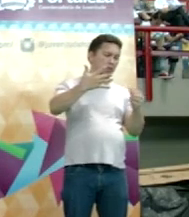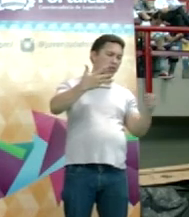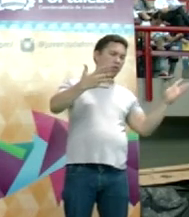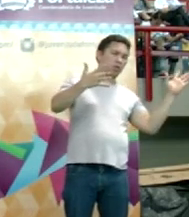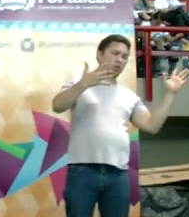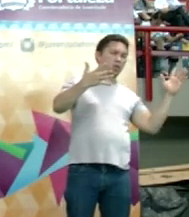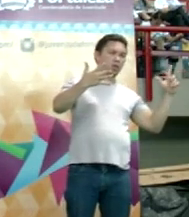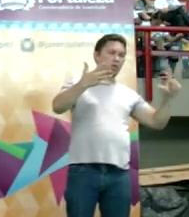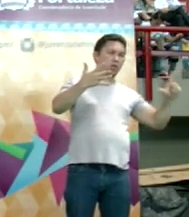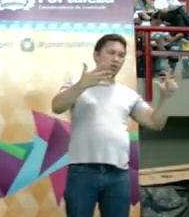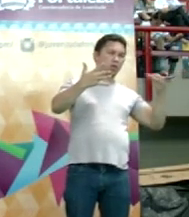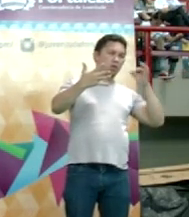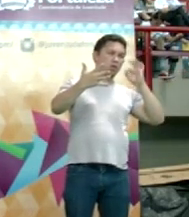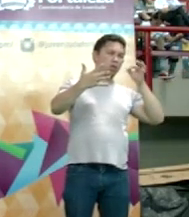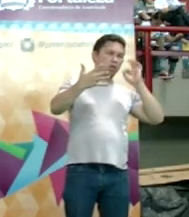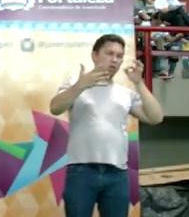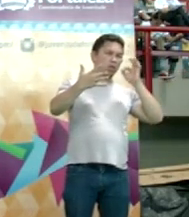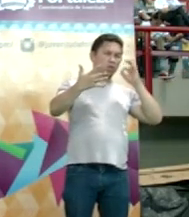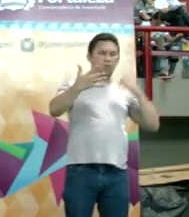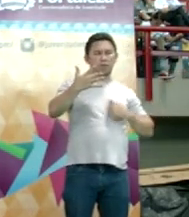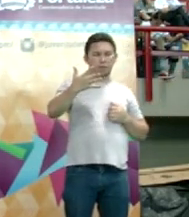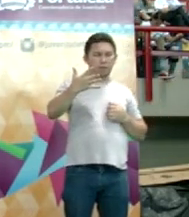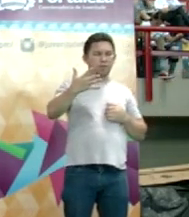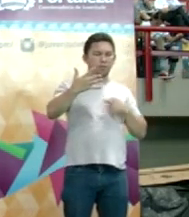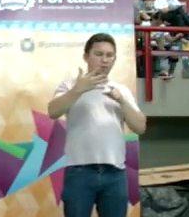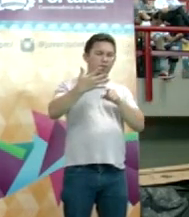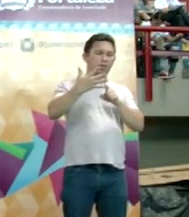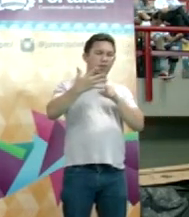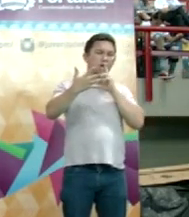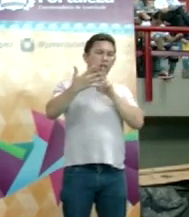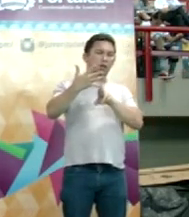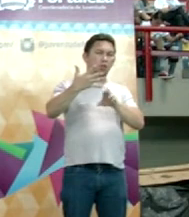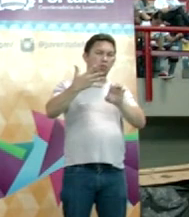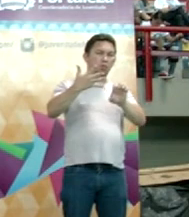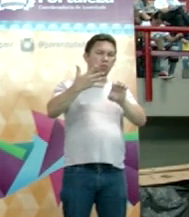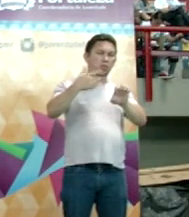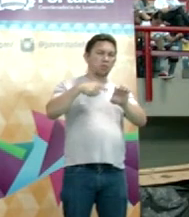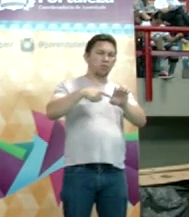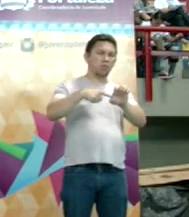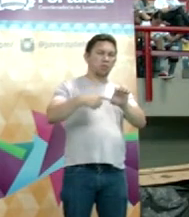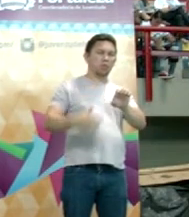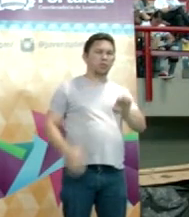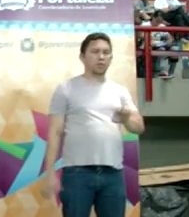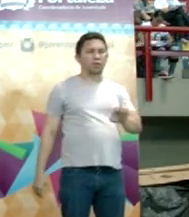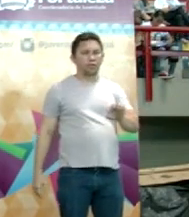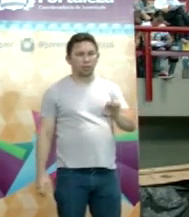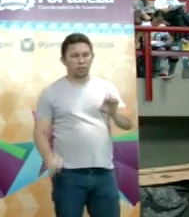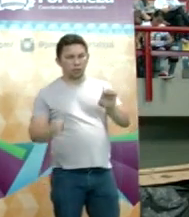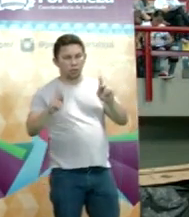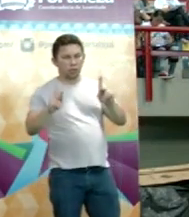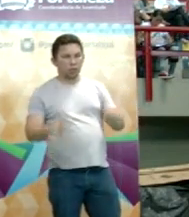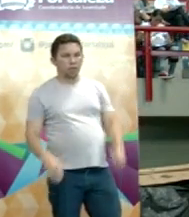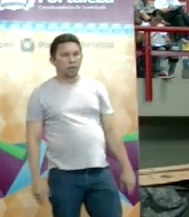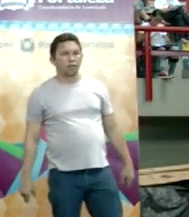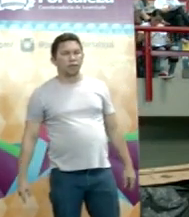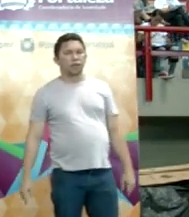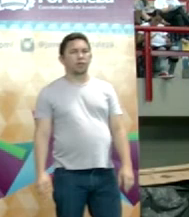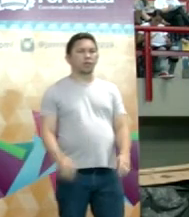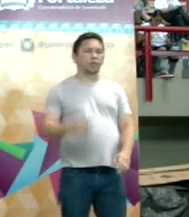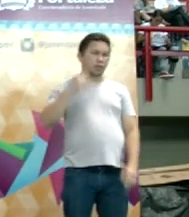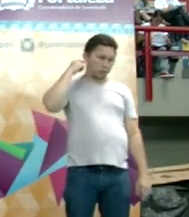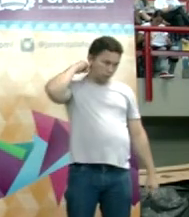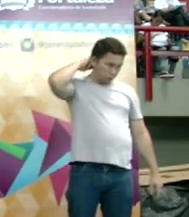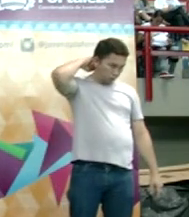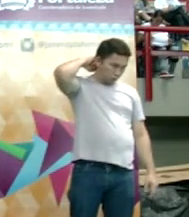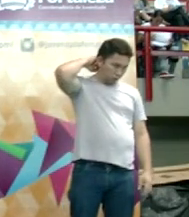de café. Então, esse aí vai ser o valor. Ok? Então,